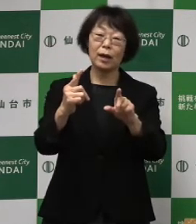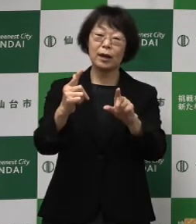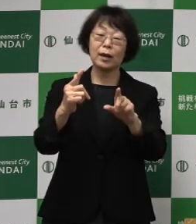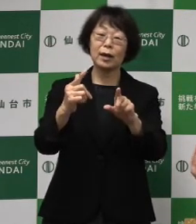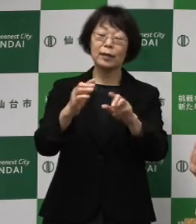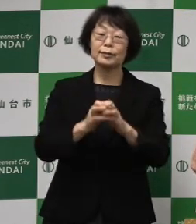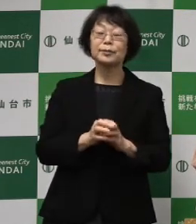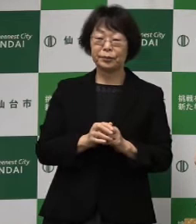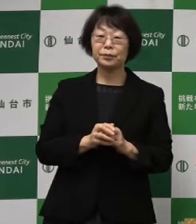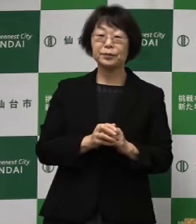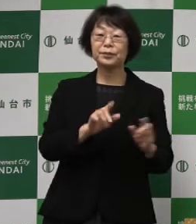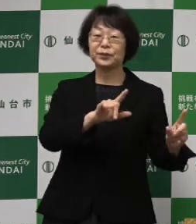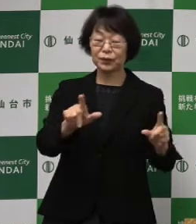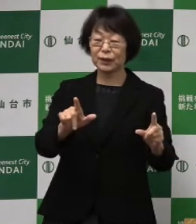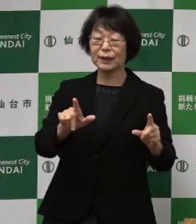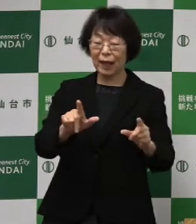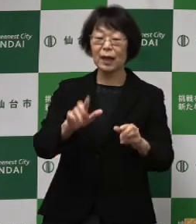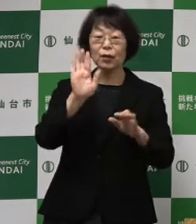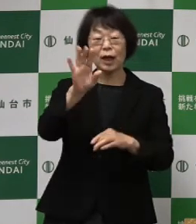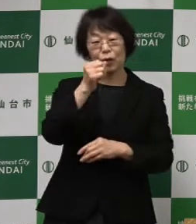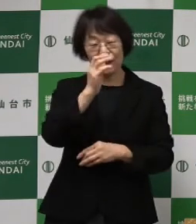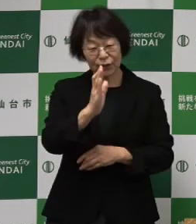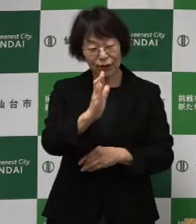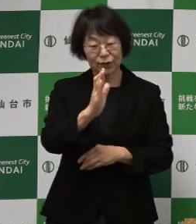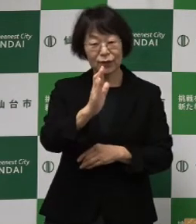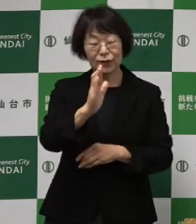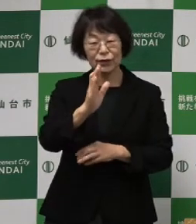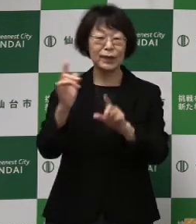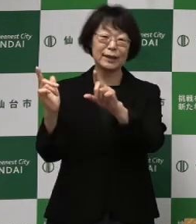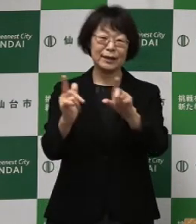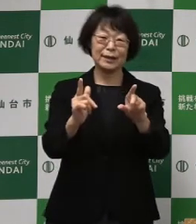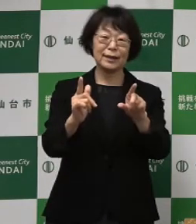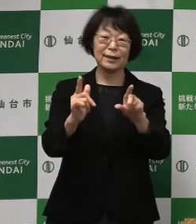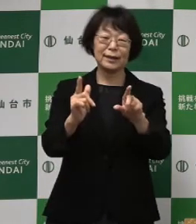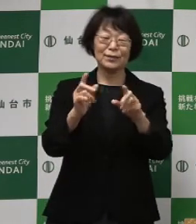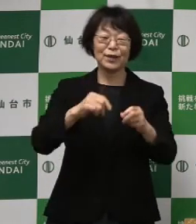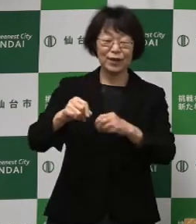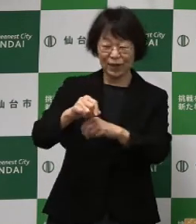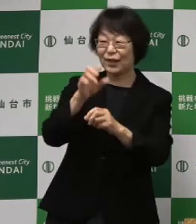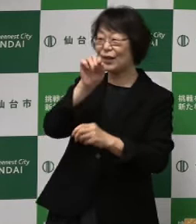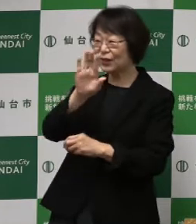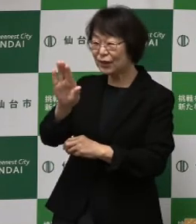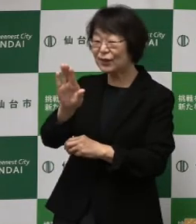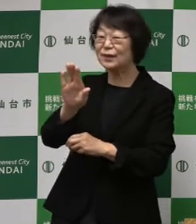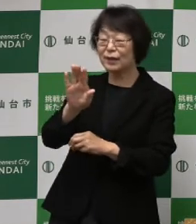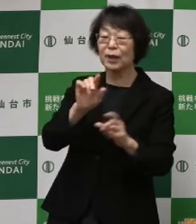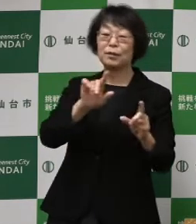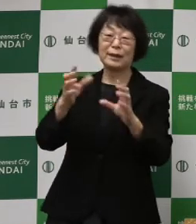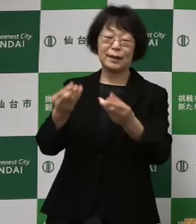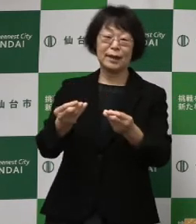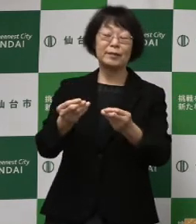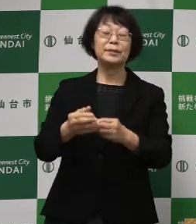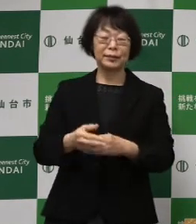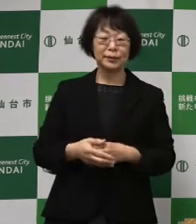そう、これからもよろしくというふうにお話もございましたので、こちらこそよろしくお願いしますということです。 はい、わかり